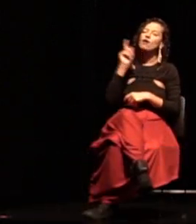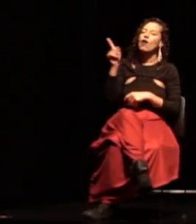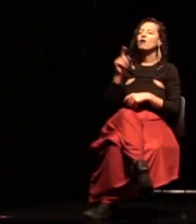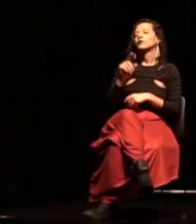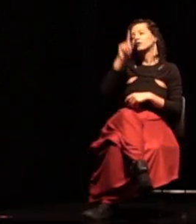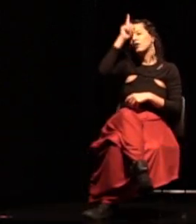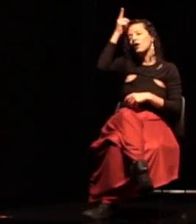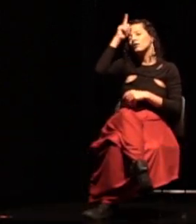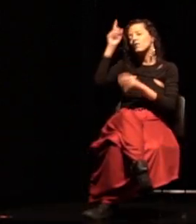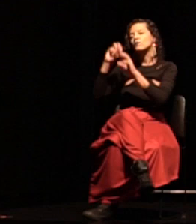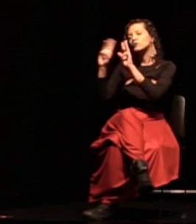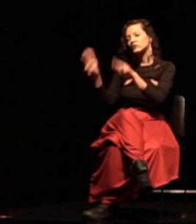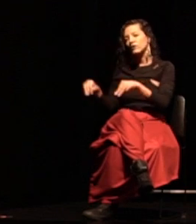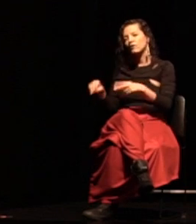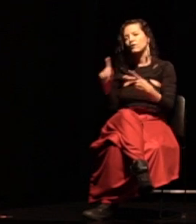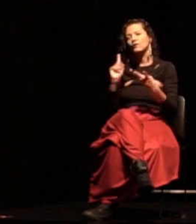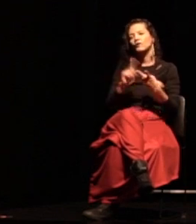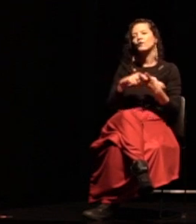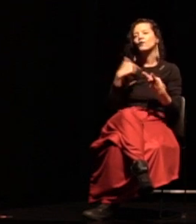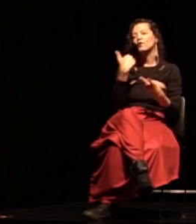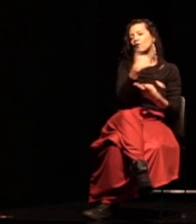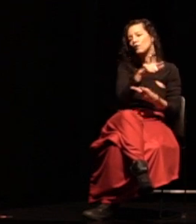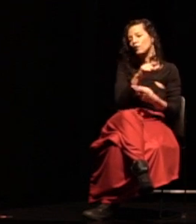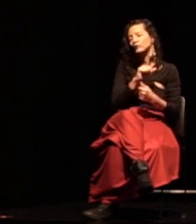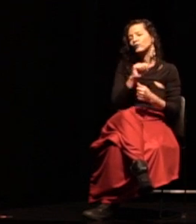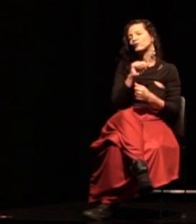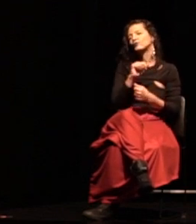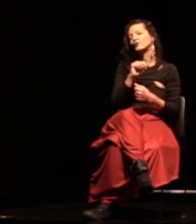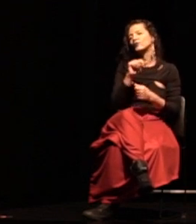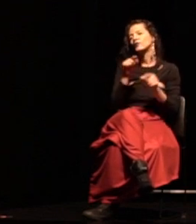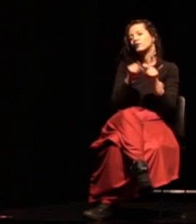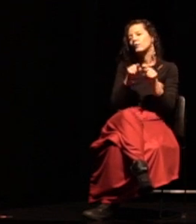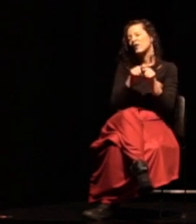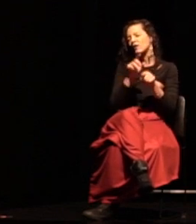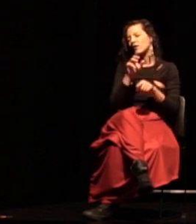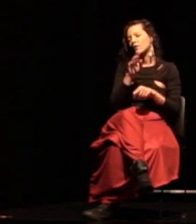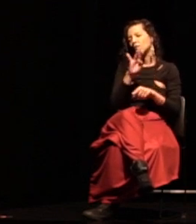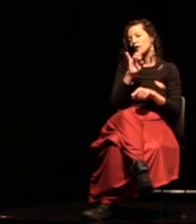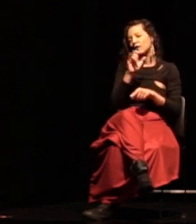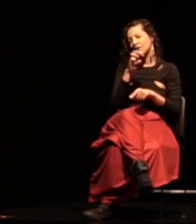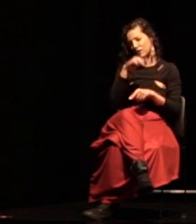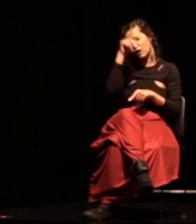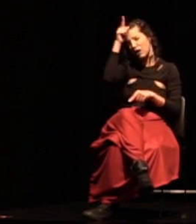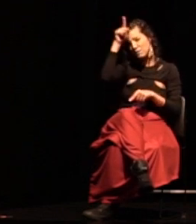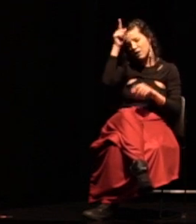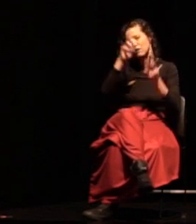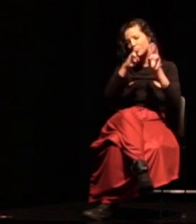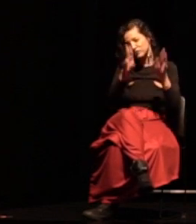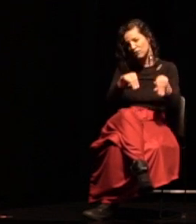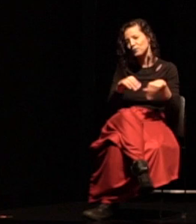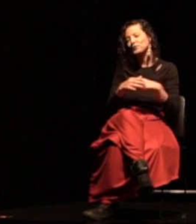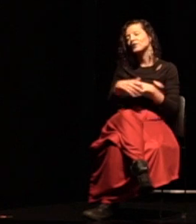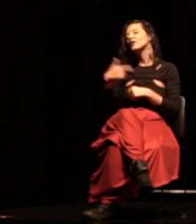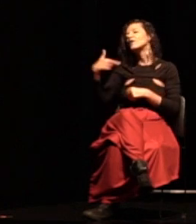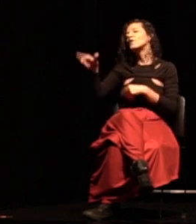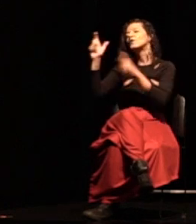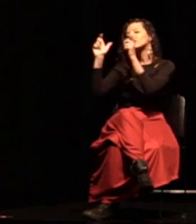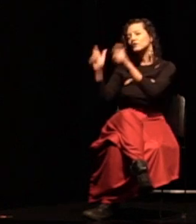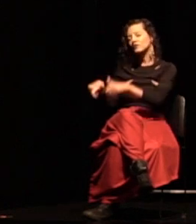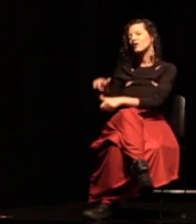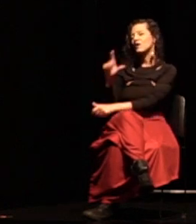Kunstverein, no Haus am Waldsee em Berlim, né, no Museu de Arte Contemporânea de